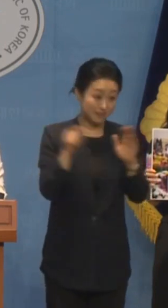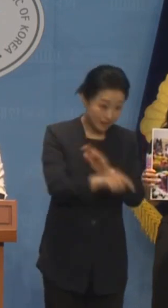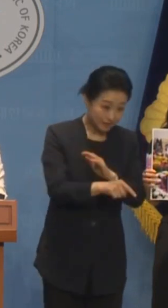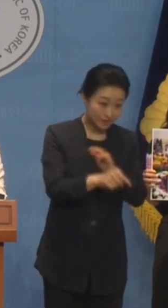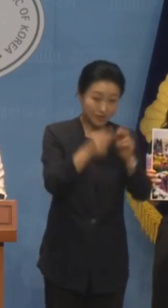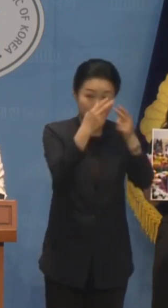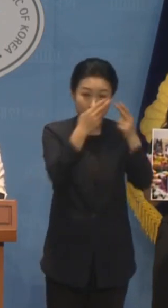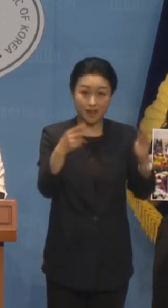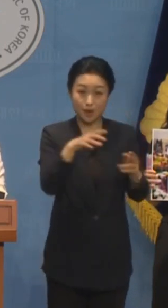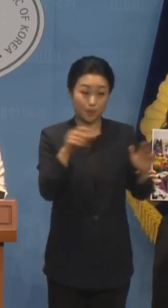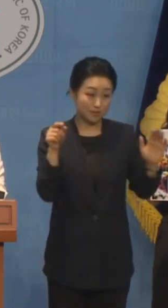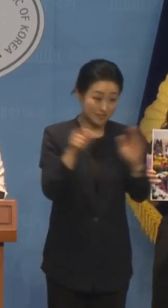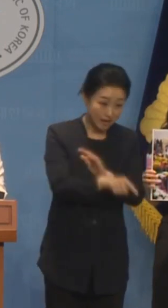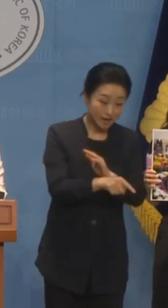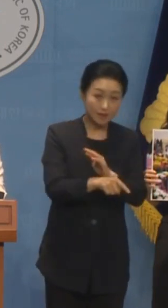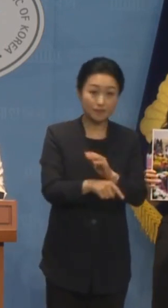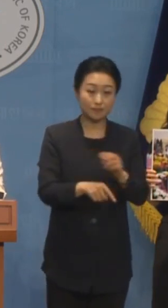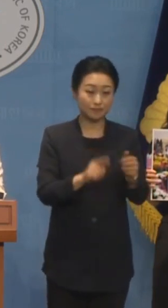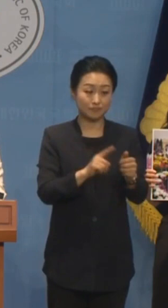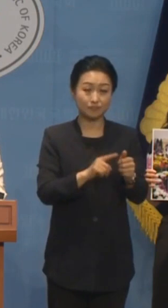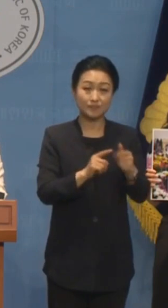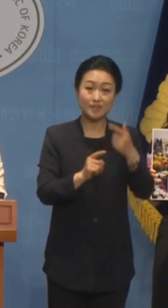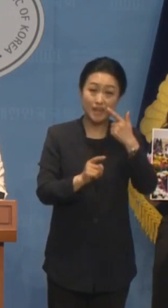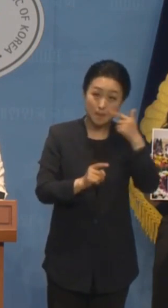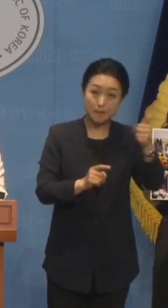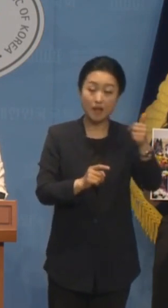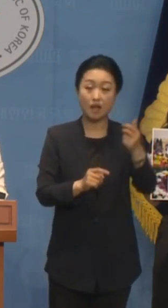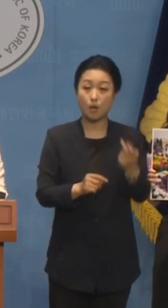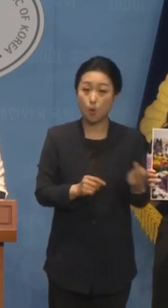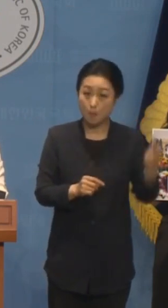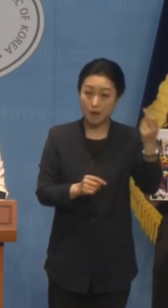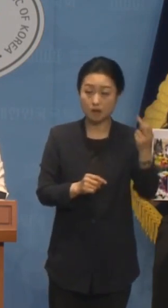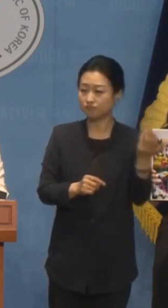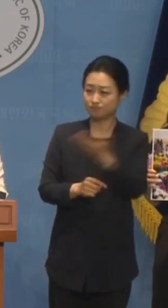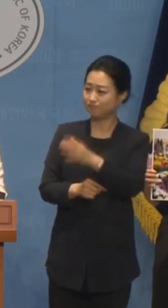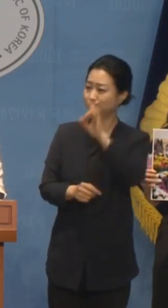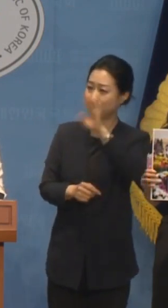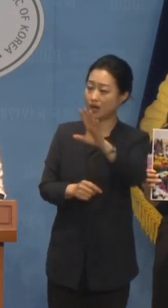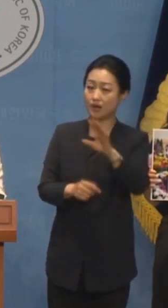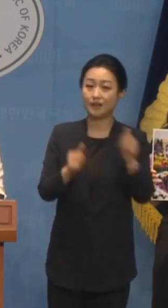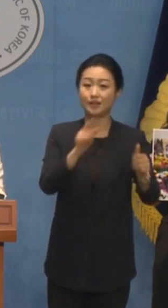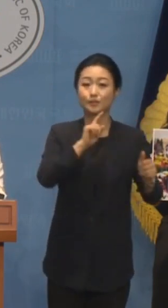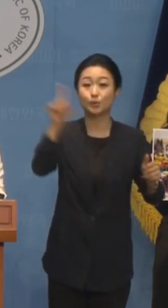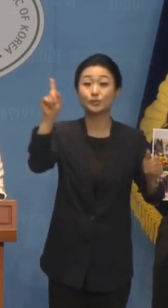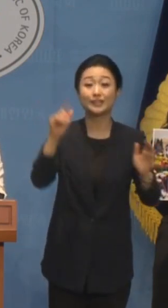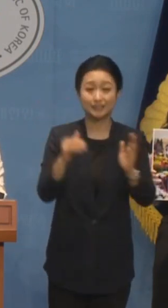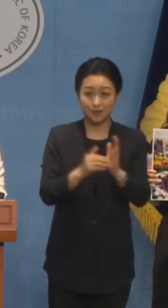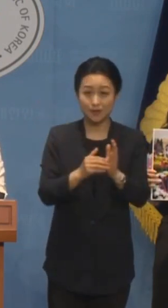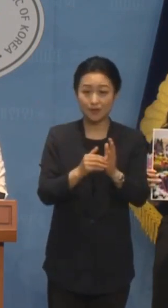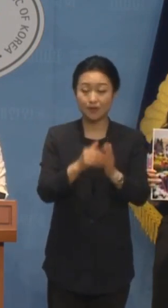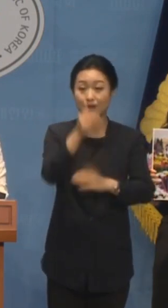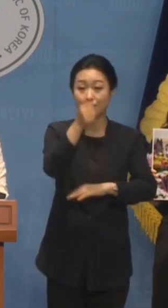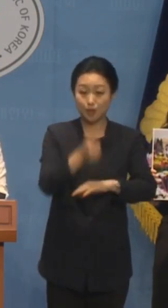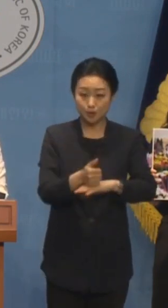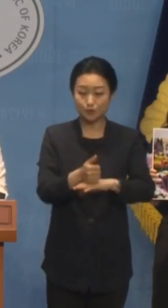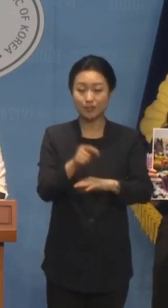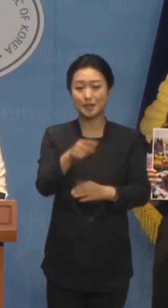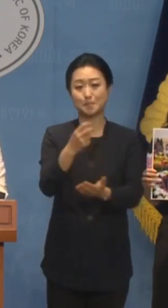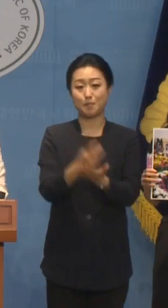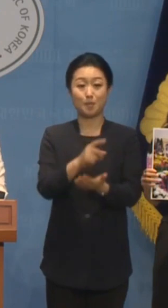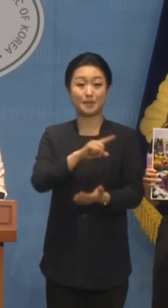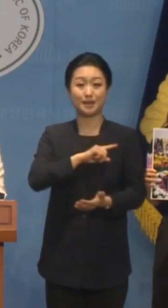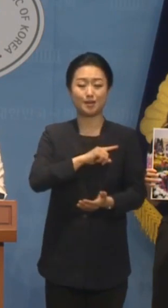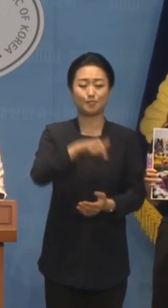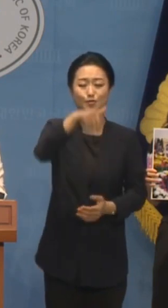찾아오게 되었습니다. 구하라 아빠와 오빠가 그 돈을 줄 수 없다고 소송을 걸기 시작했고요. 그래서 저희들은 그 법